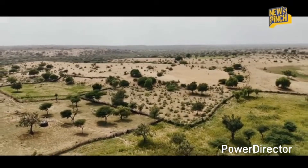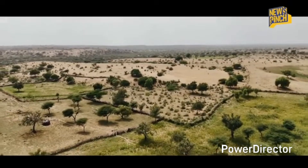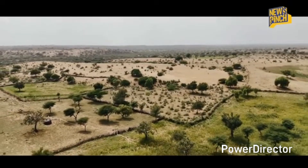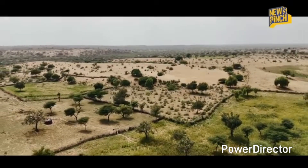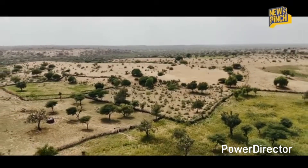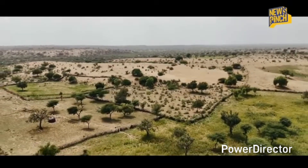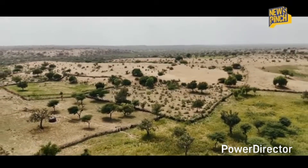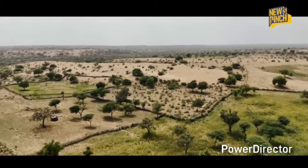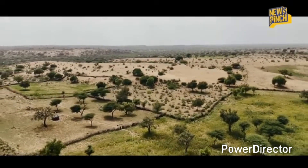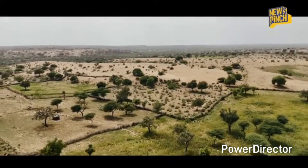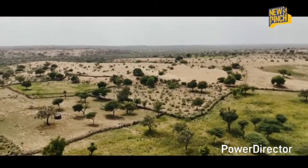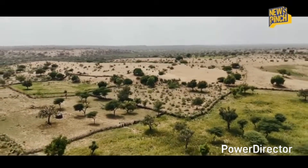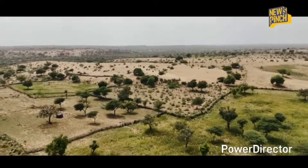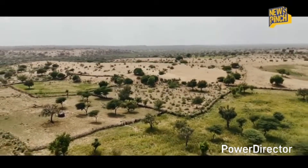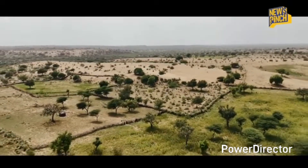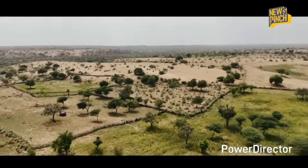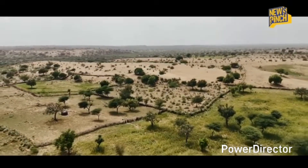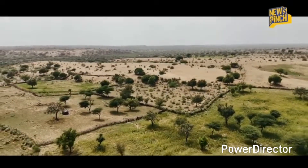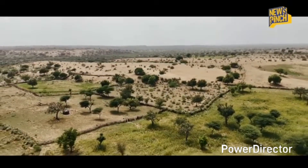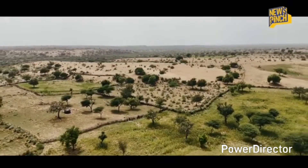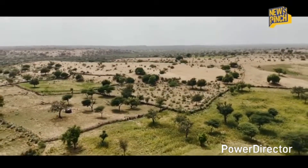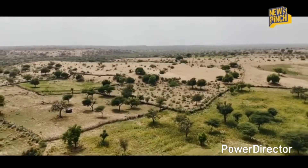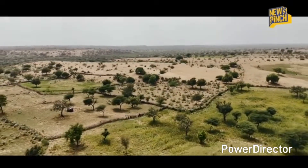बरसा भगवान